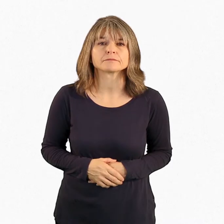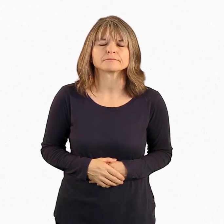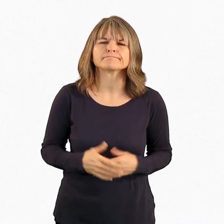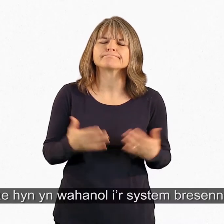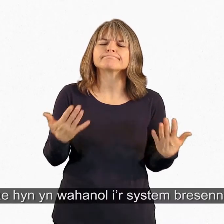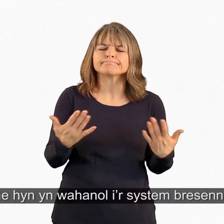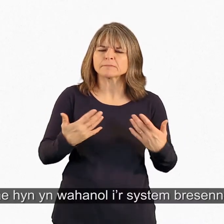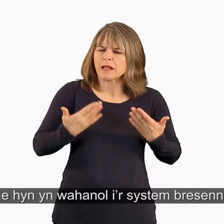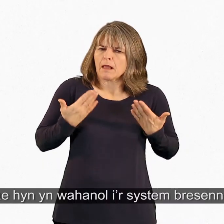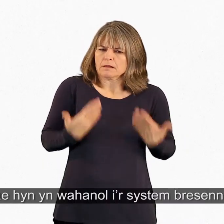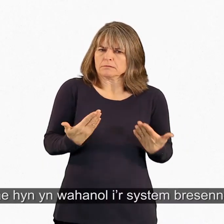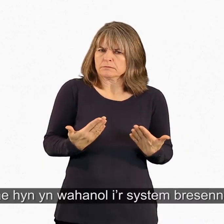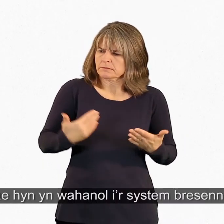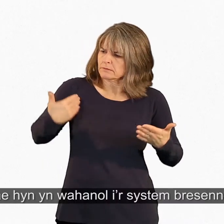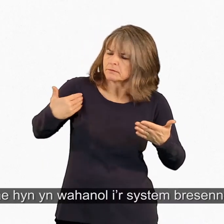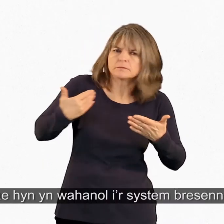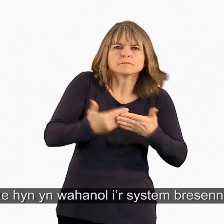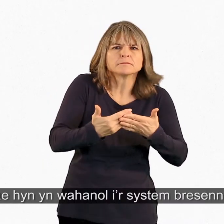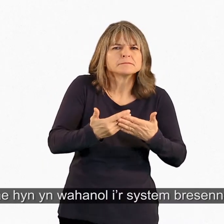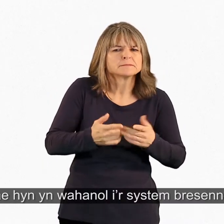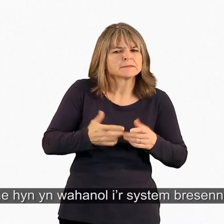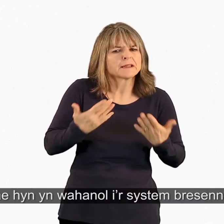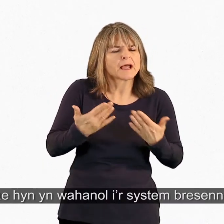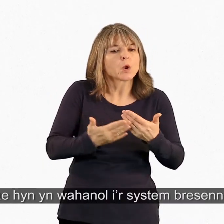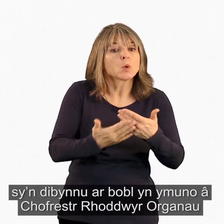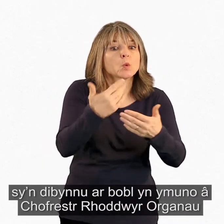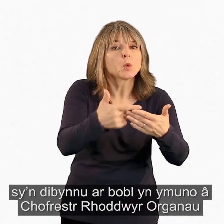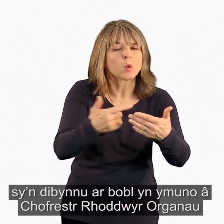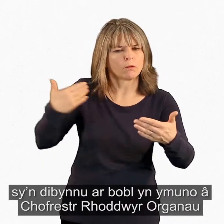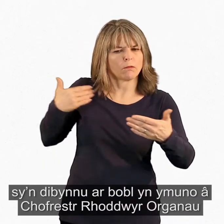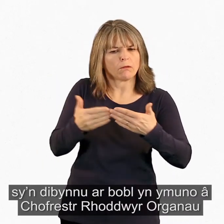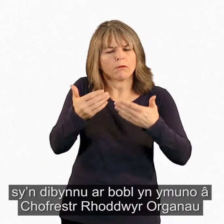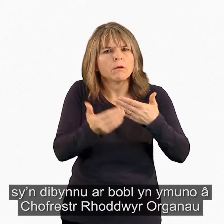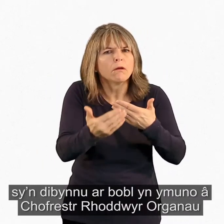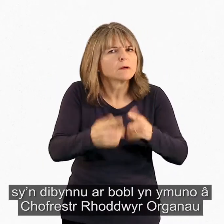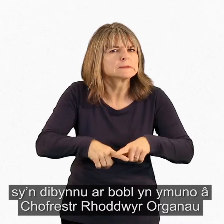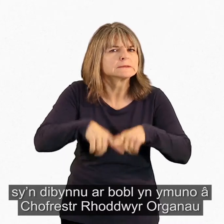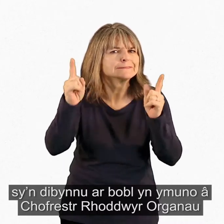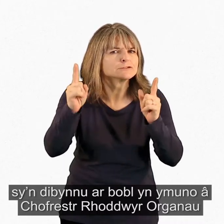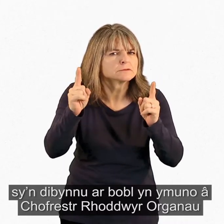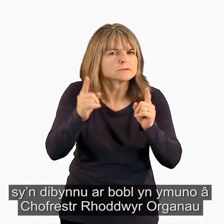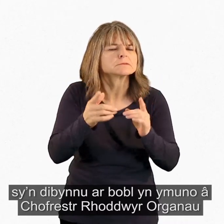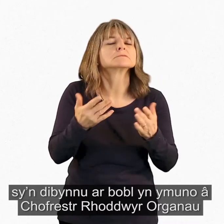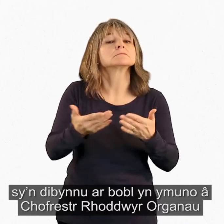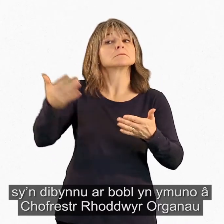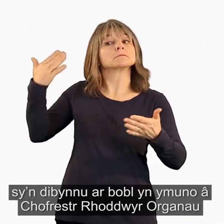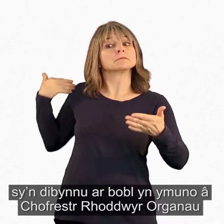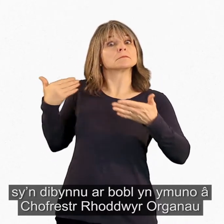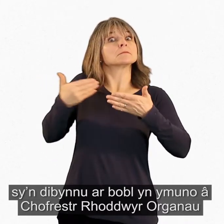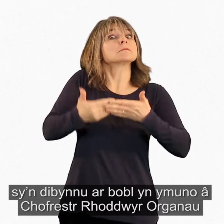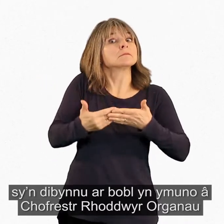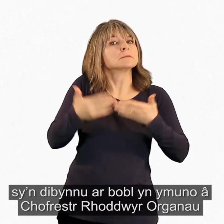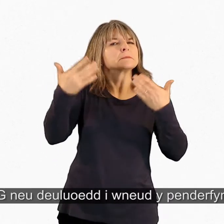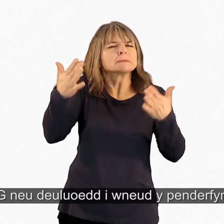Mae hyn yn wahanol i'r system bresennol, sy'n dibynnu ar bobl yn ymuno a chofrestr roddwyr organau a